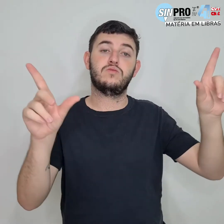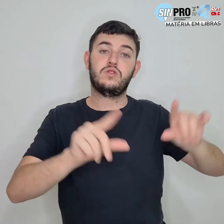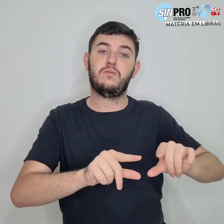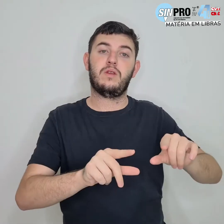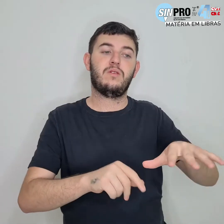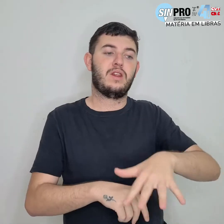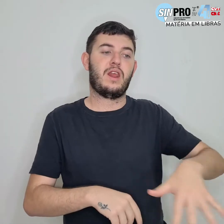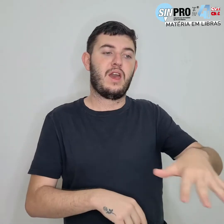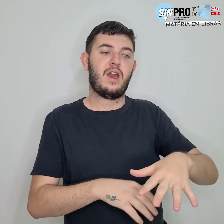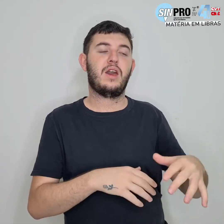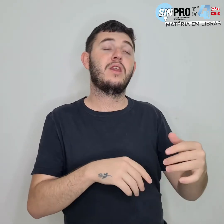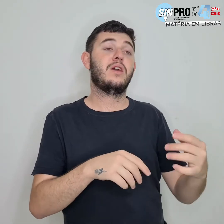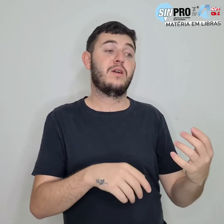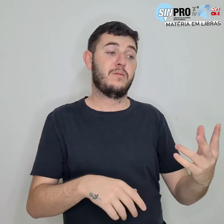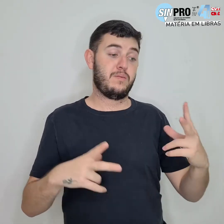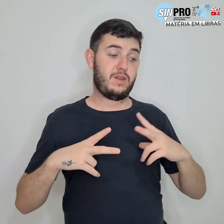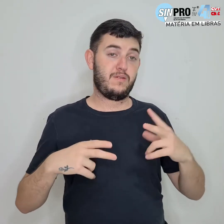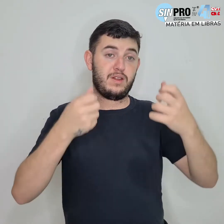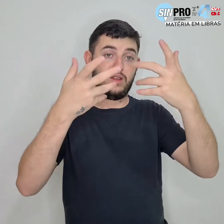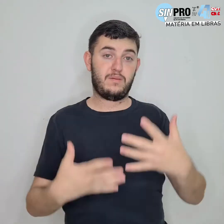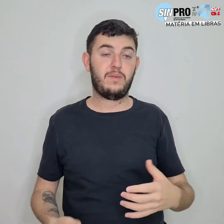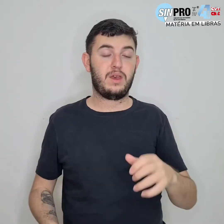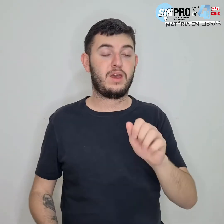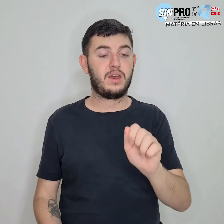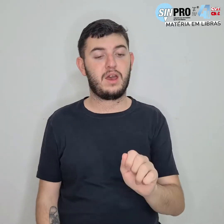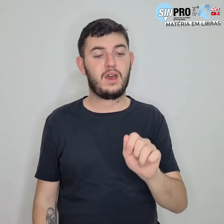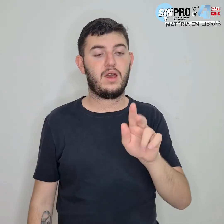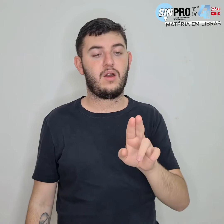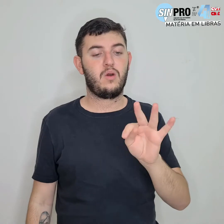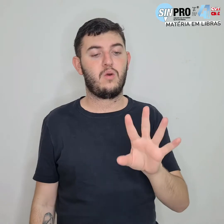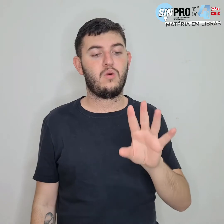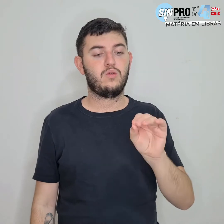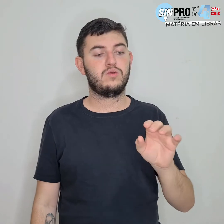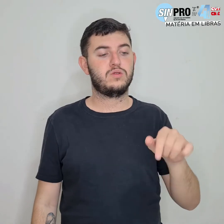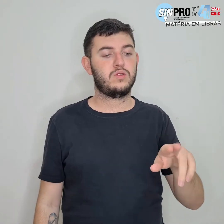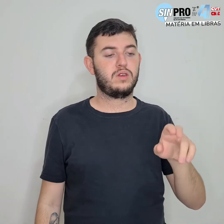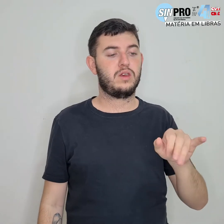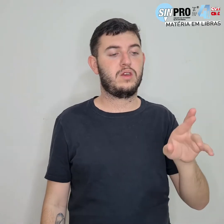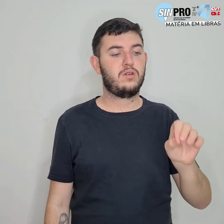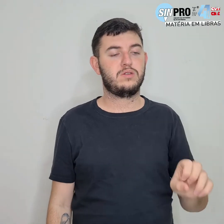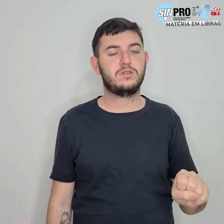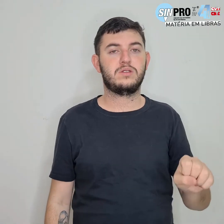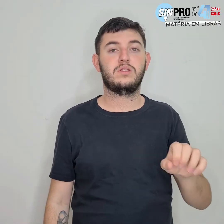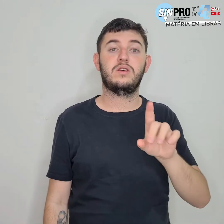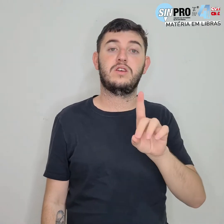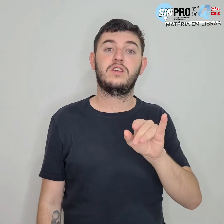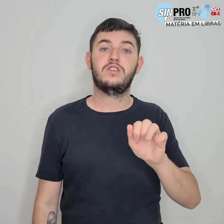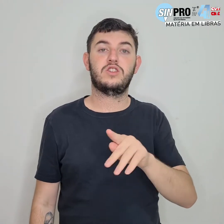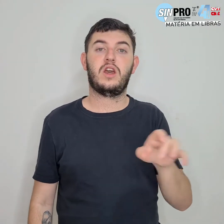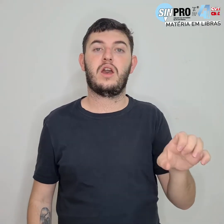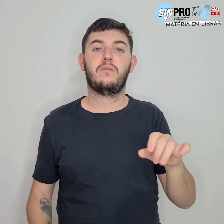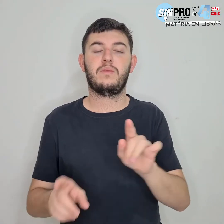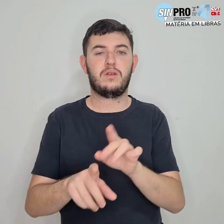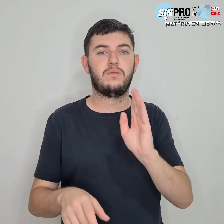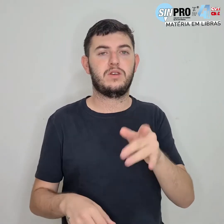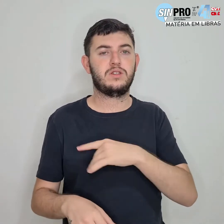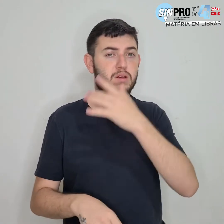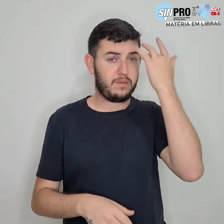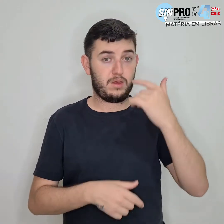Augusto Queiroz, do DIAP. Há ainda a dimensão de empreendedor ou fornecedor, produtor de bens e serviços,